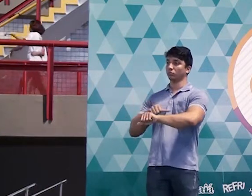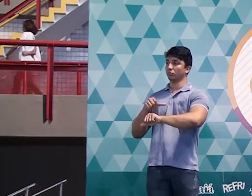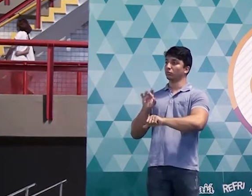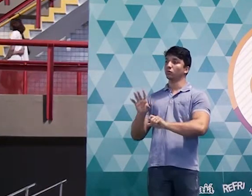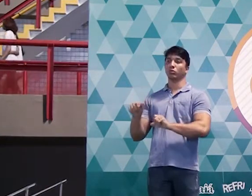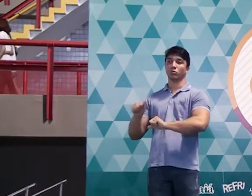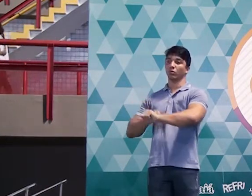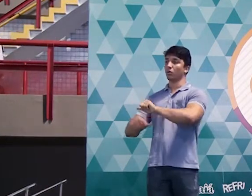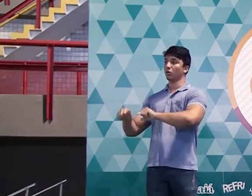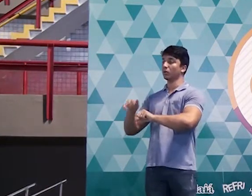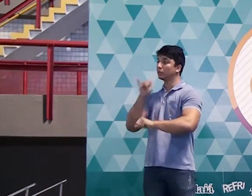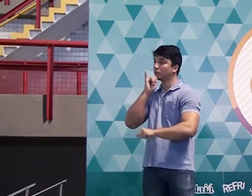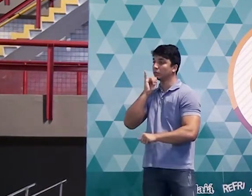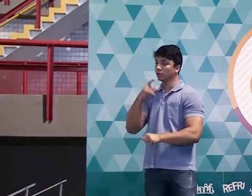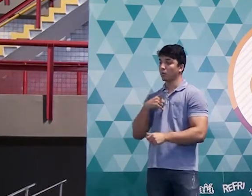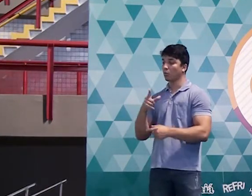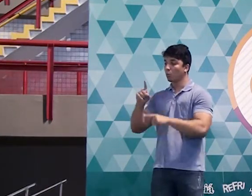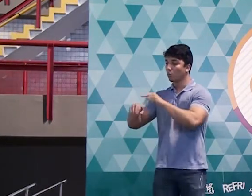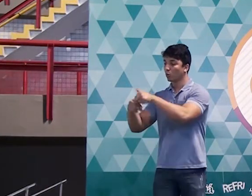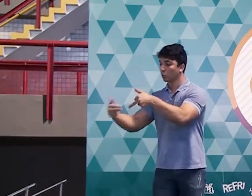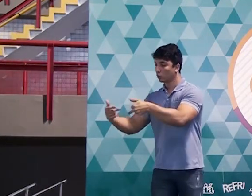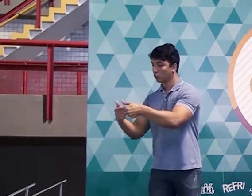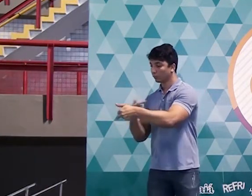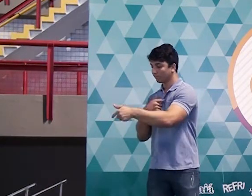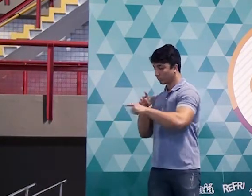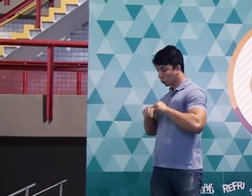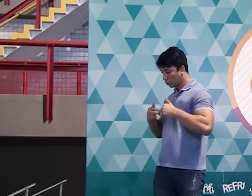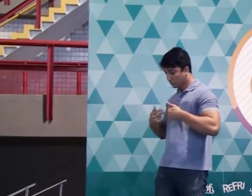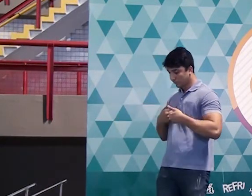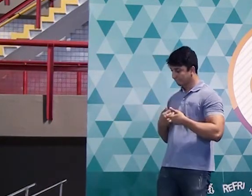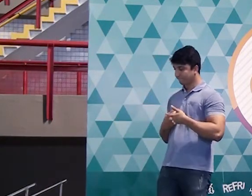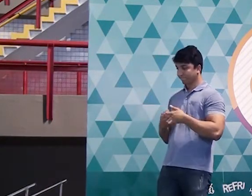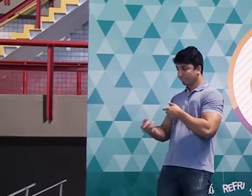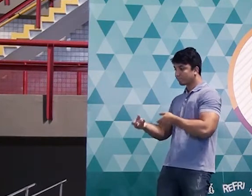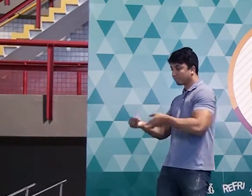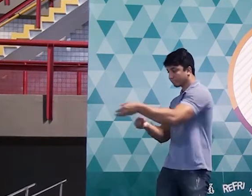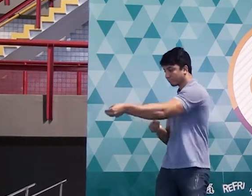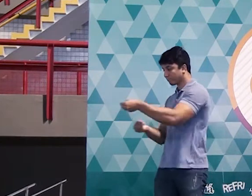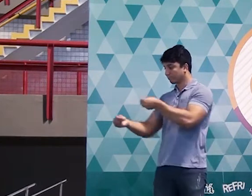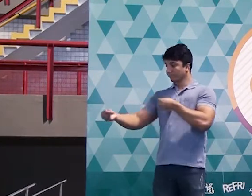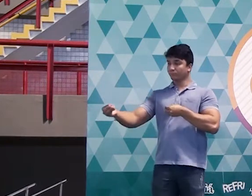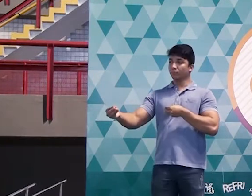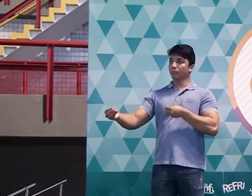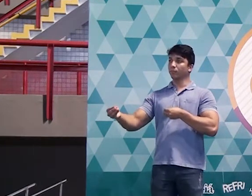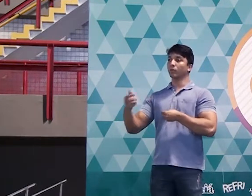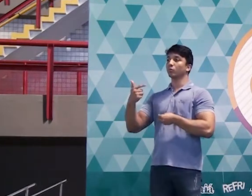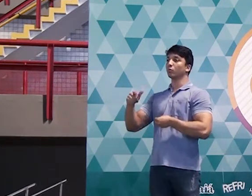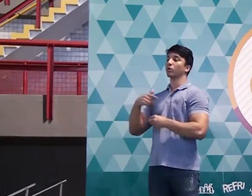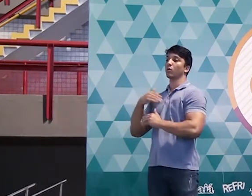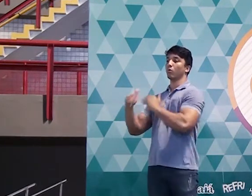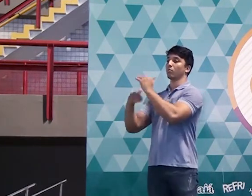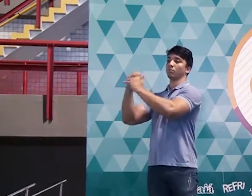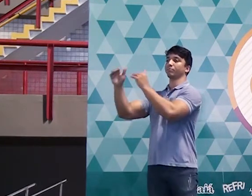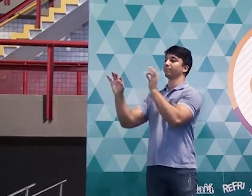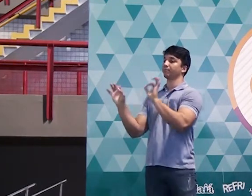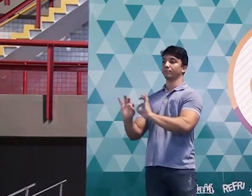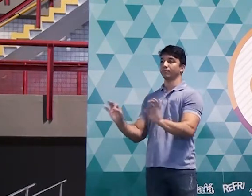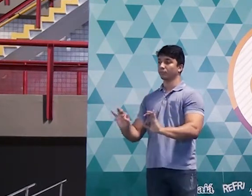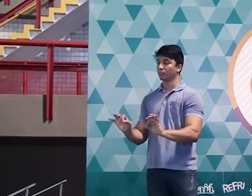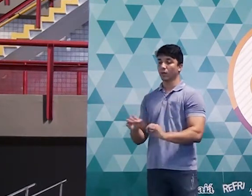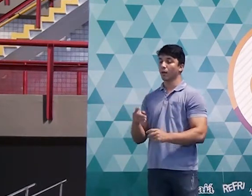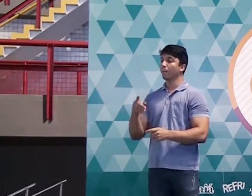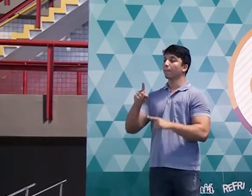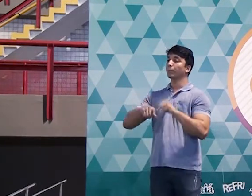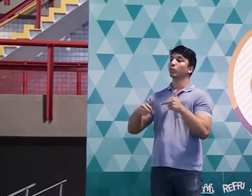Tá certo? Eu trocava produto por produto. Isso não estimula o comércio a se desenvolver. Os produtos